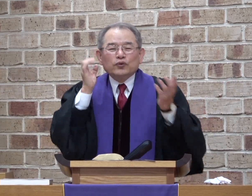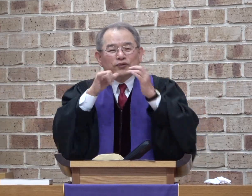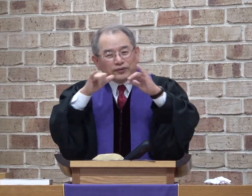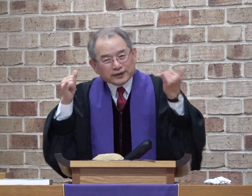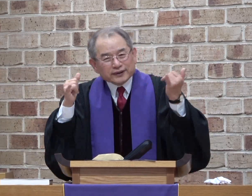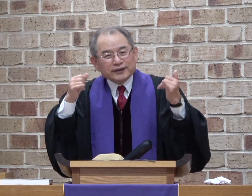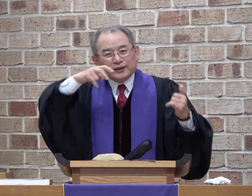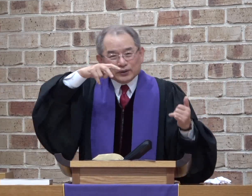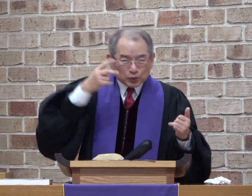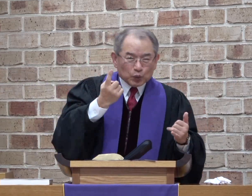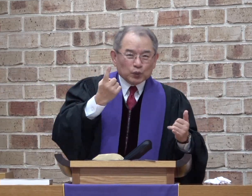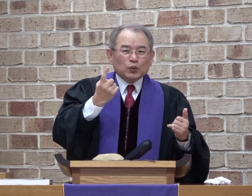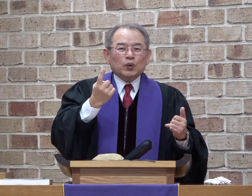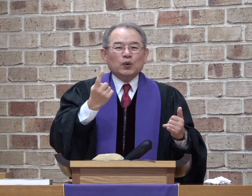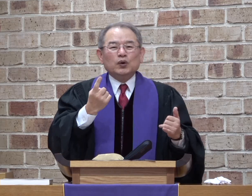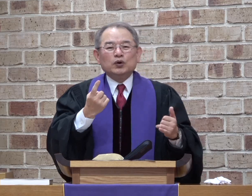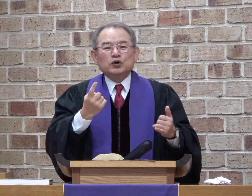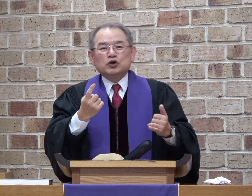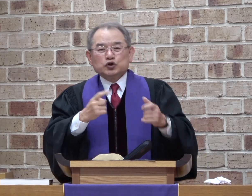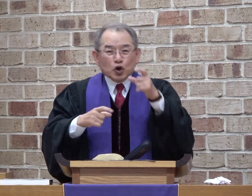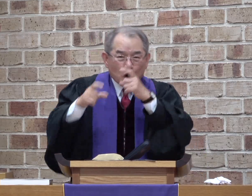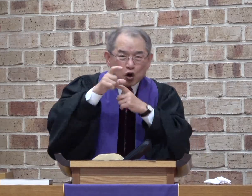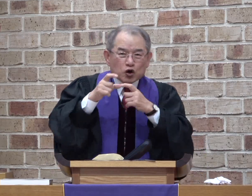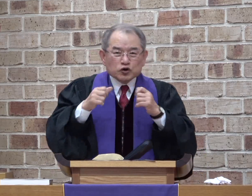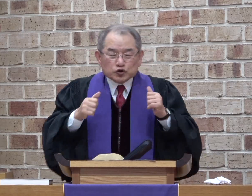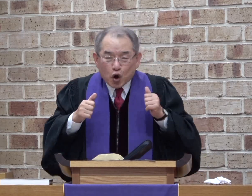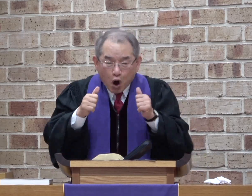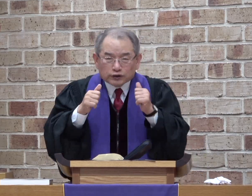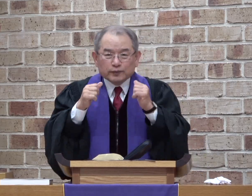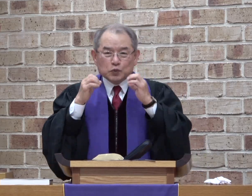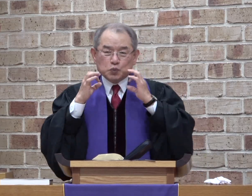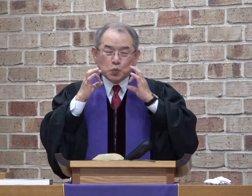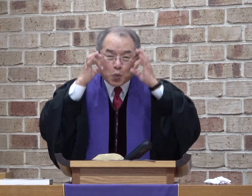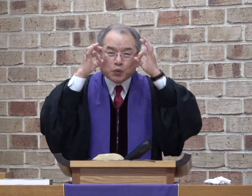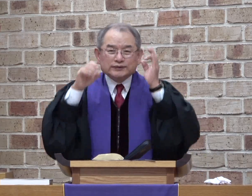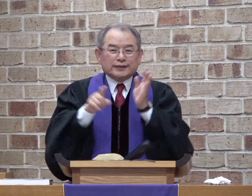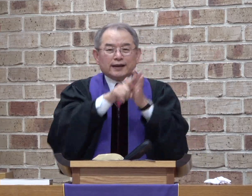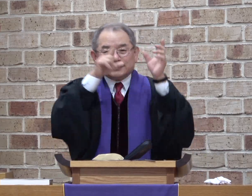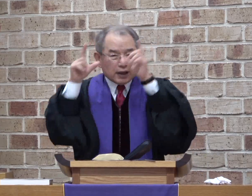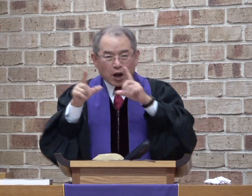농아인들도 더 열심히 노력하며 신앙생활하며